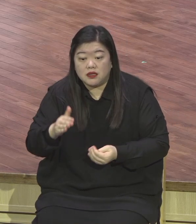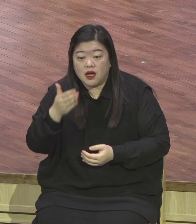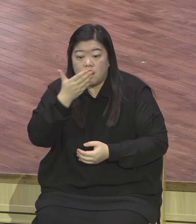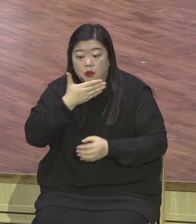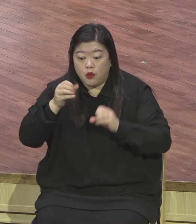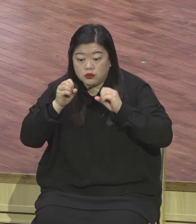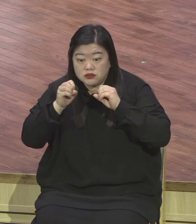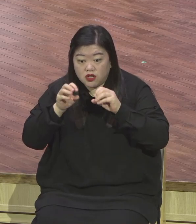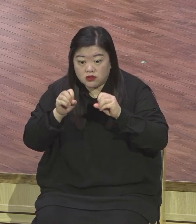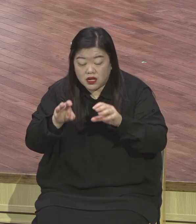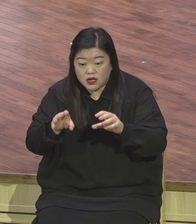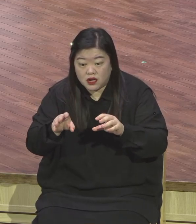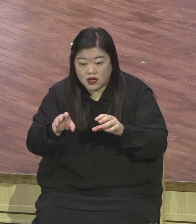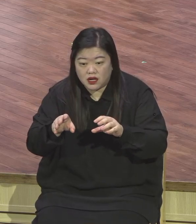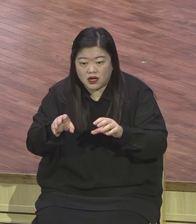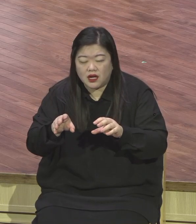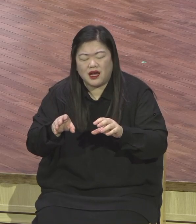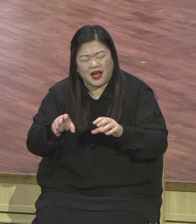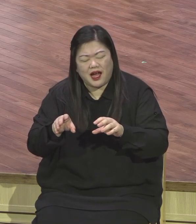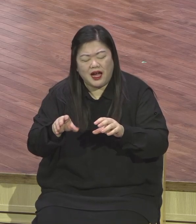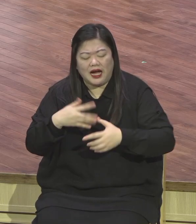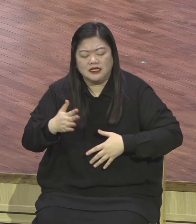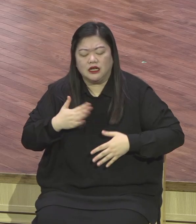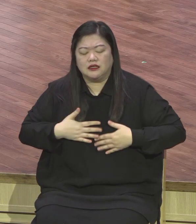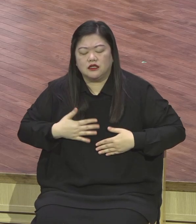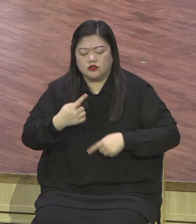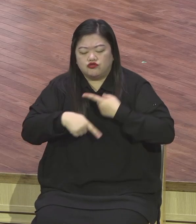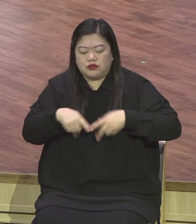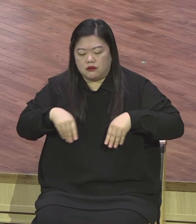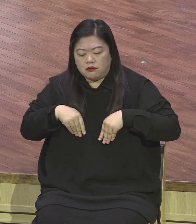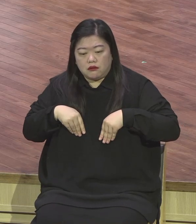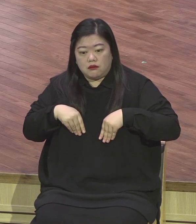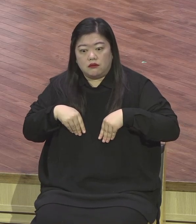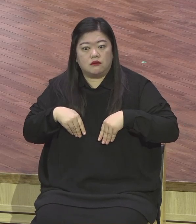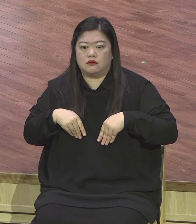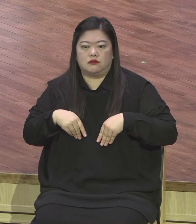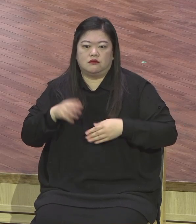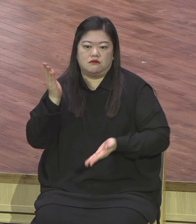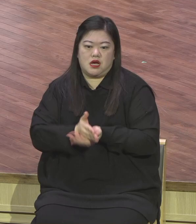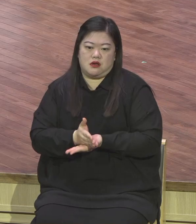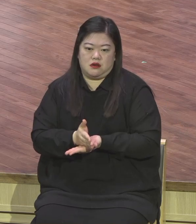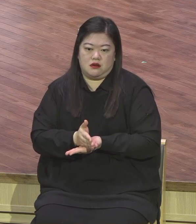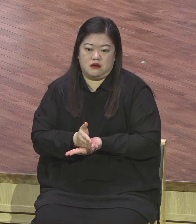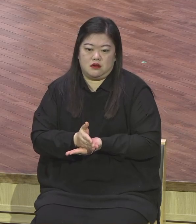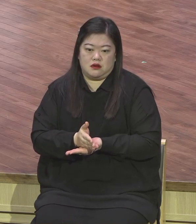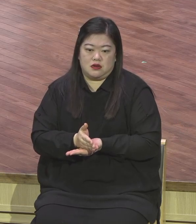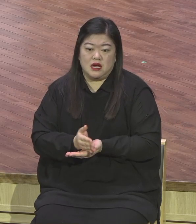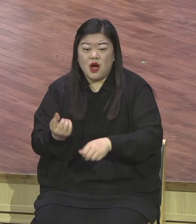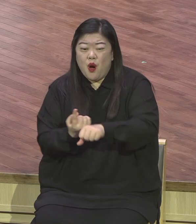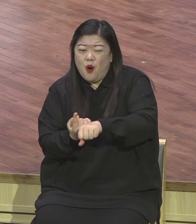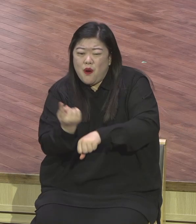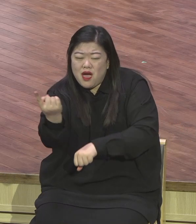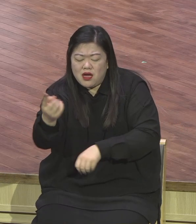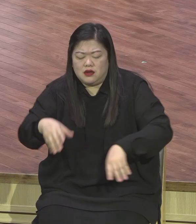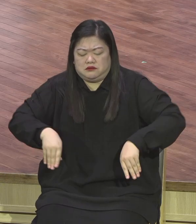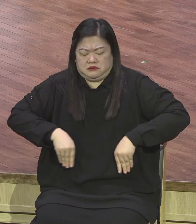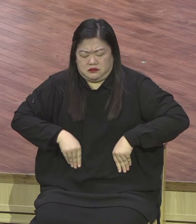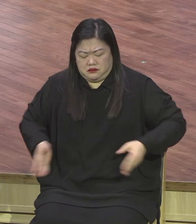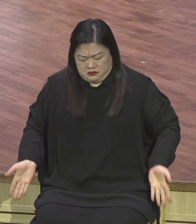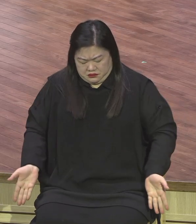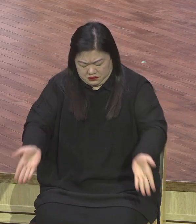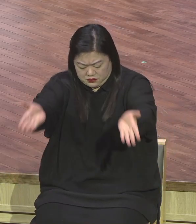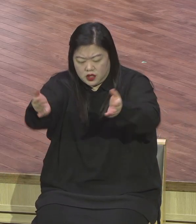절대 양보하지 마라 다른거 다 양보해라 이를 읽고자 하면 얻게 될 것이다 양보